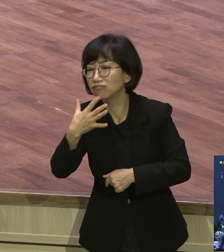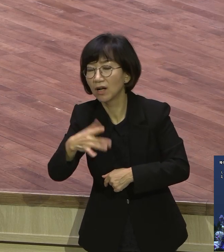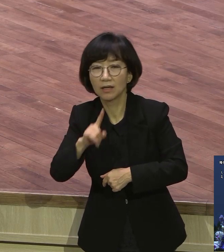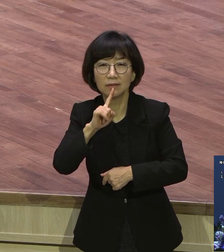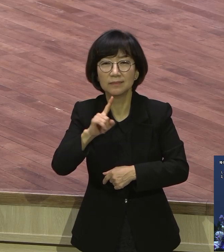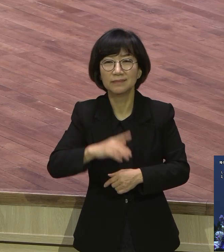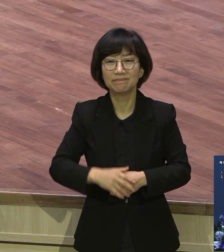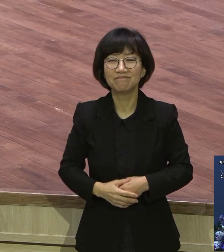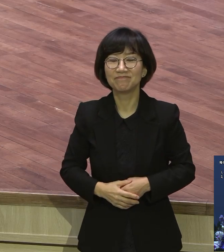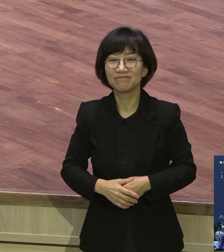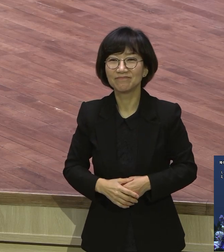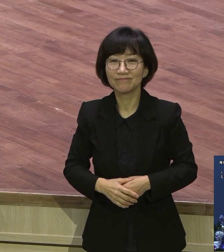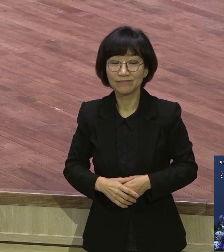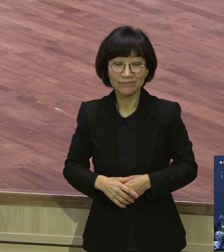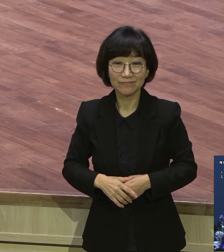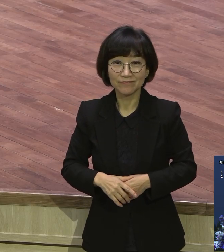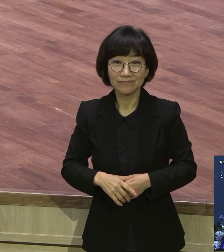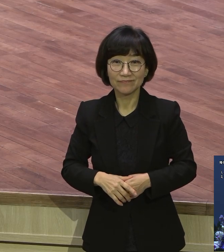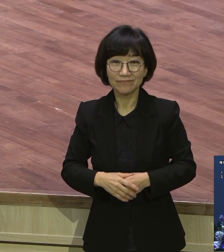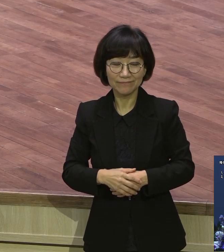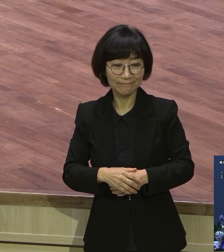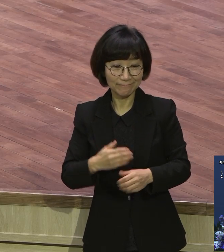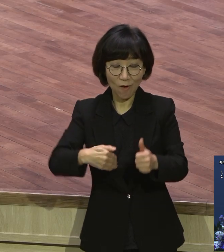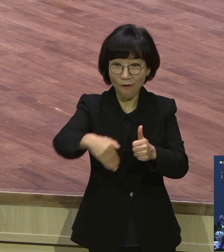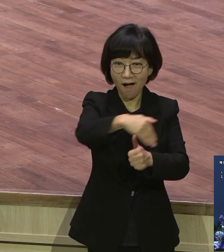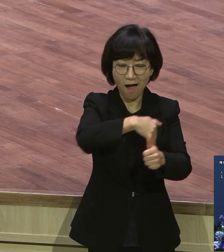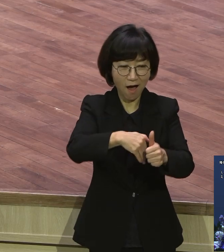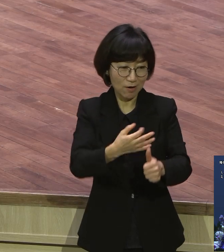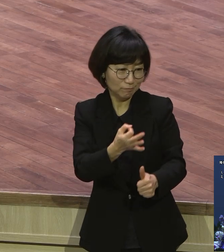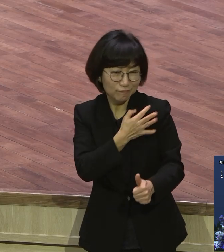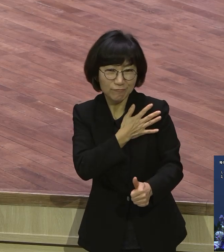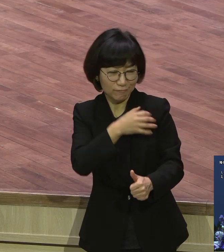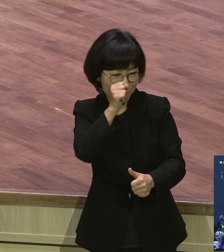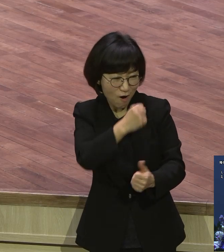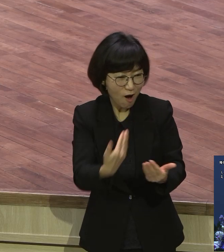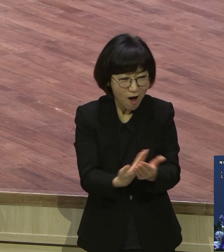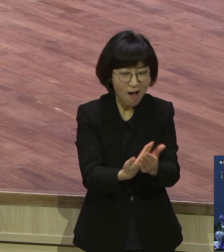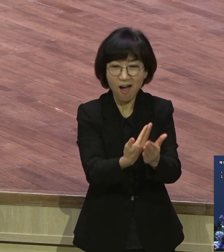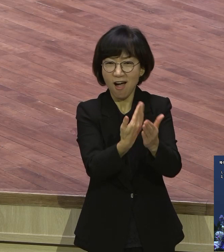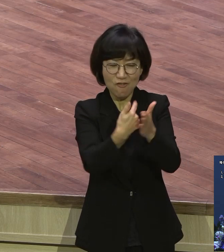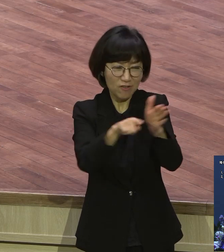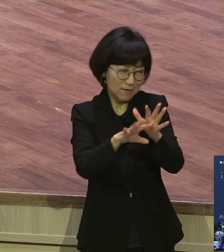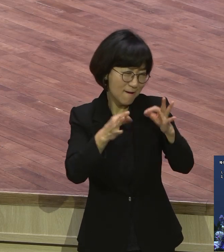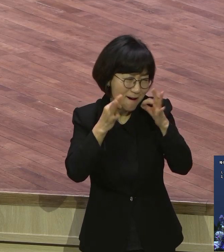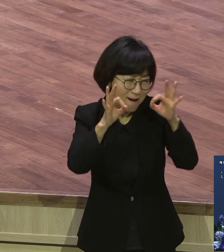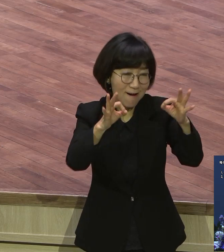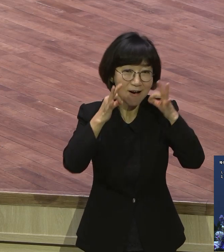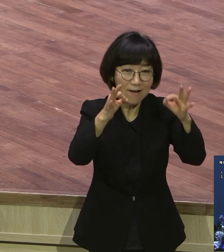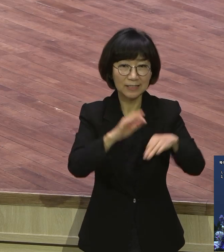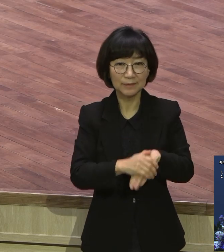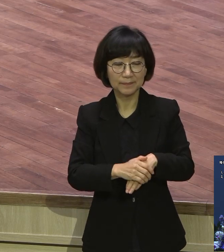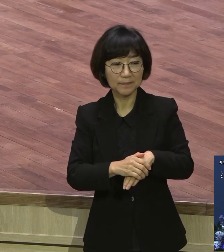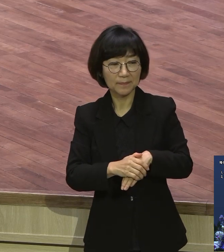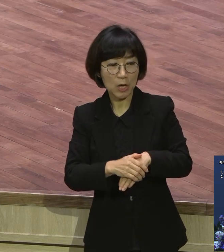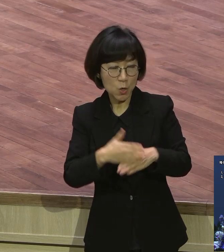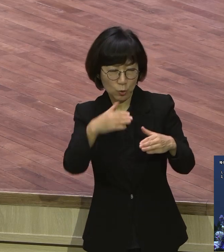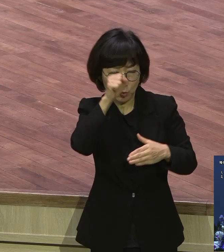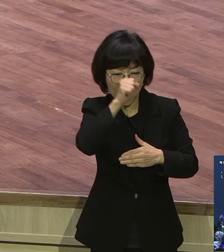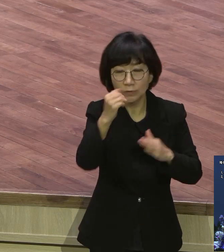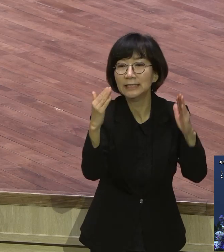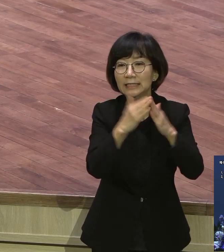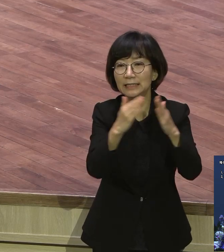그래서 환경을 더 낮게 개선하면 행복해지겠지 발버둥을 칩니다 좋은 환경 속에 좋은